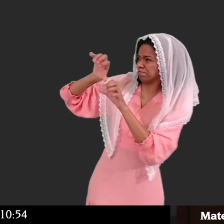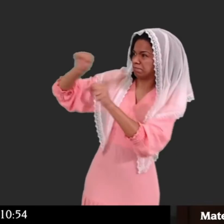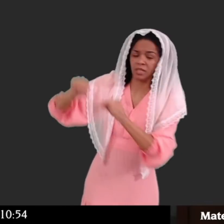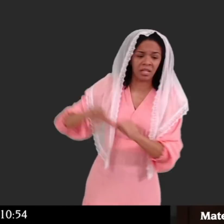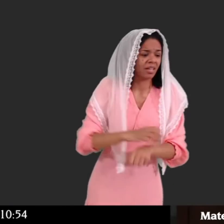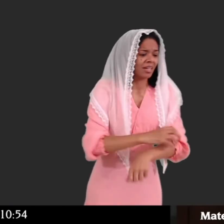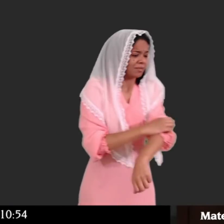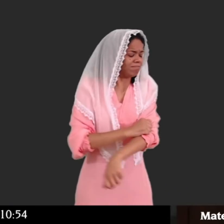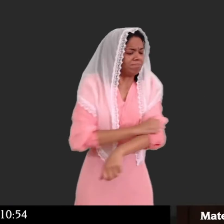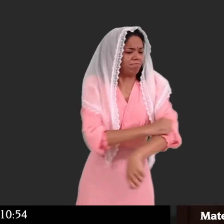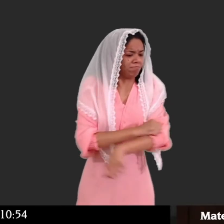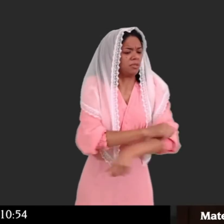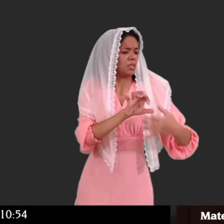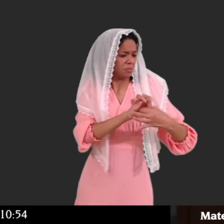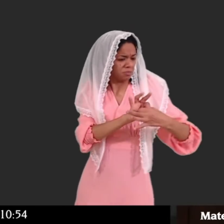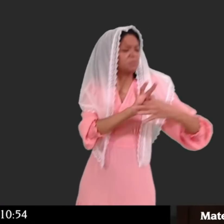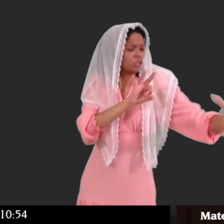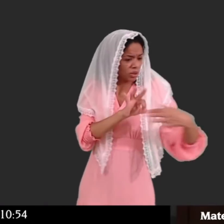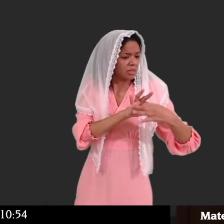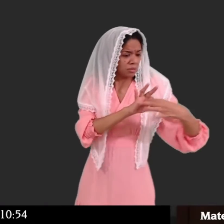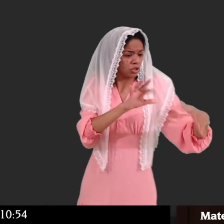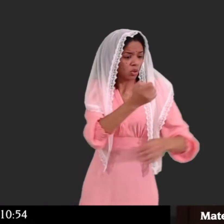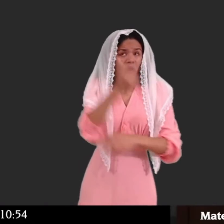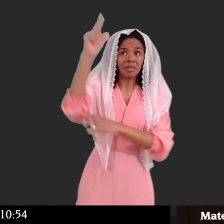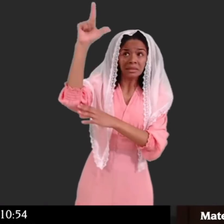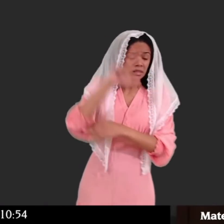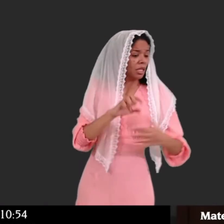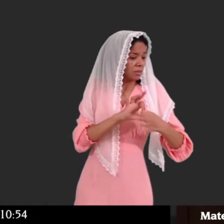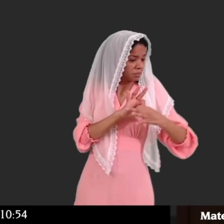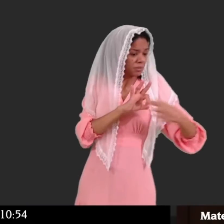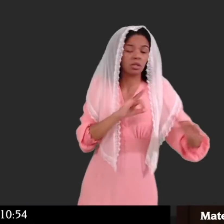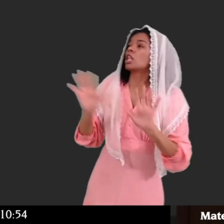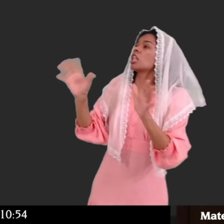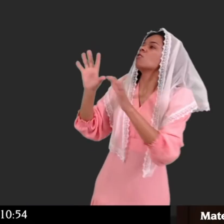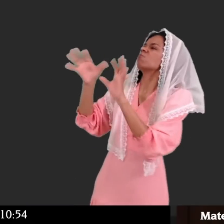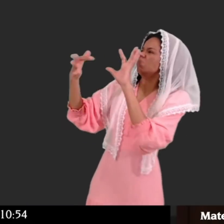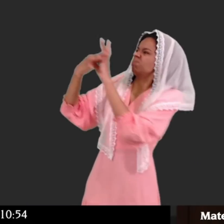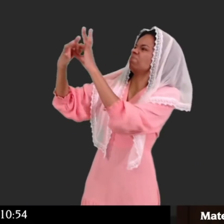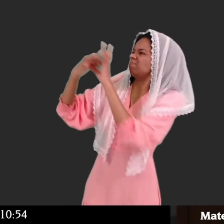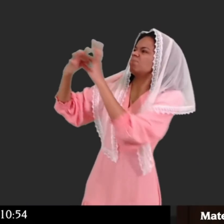alva está chegando. Falei, não te largo. Só te largo se você me abençoar.